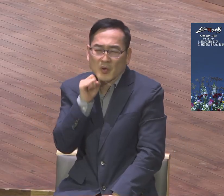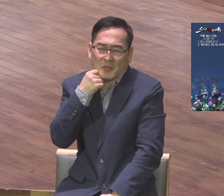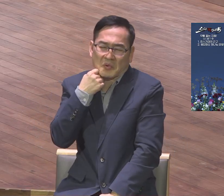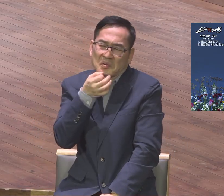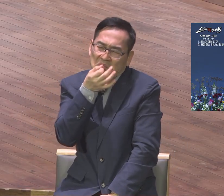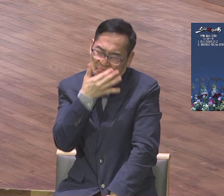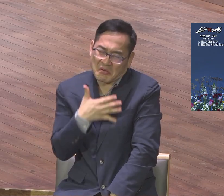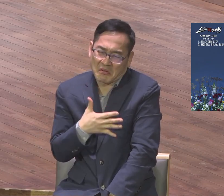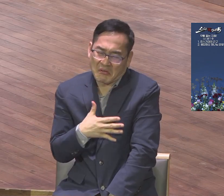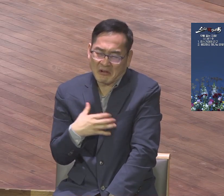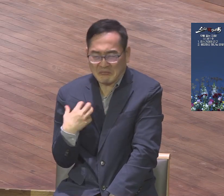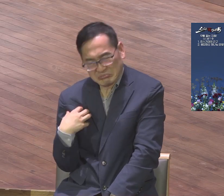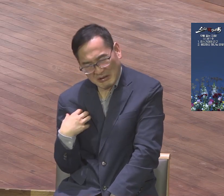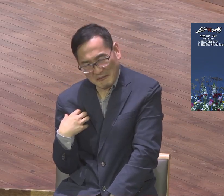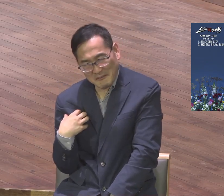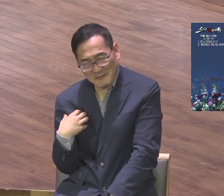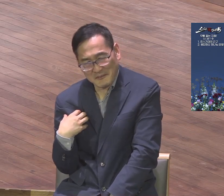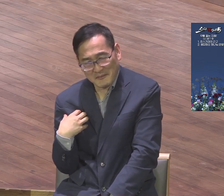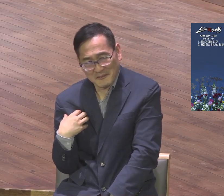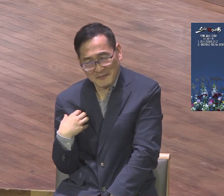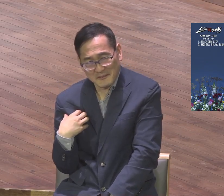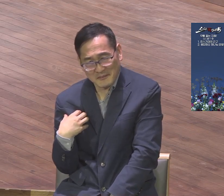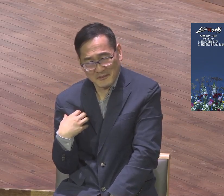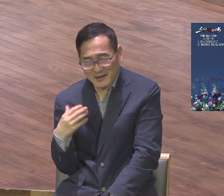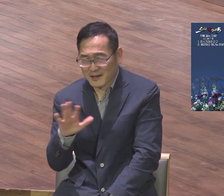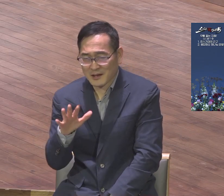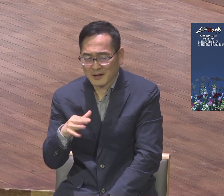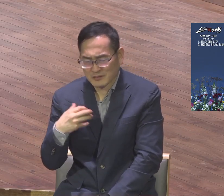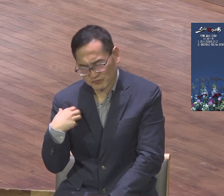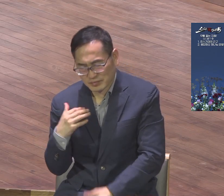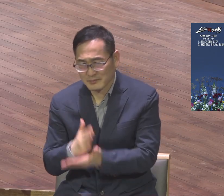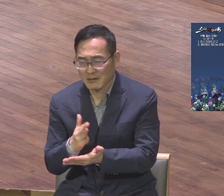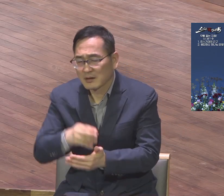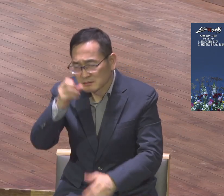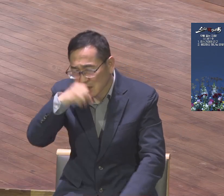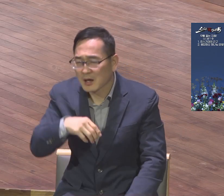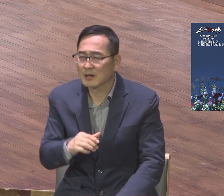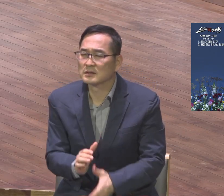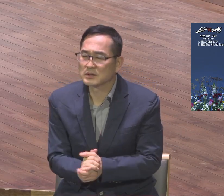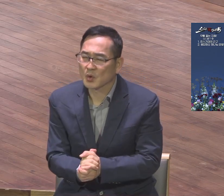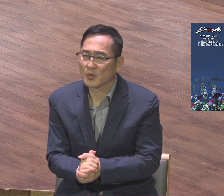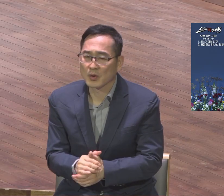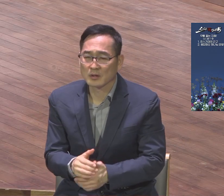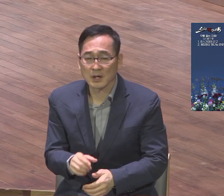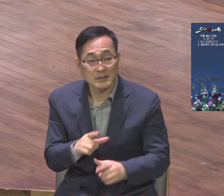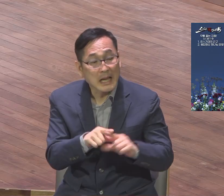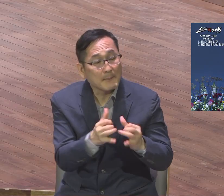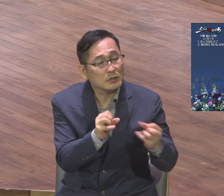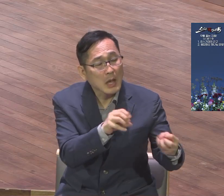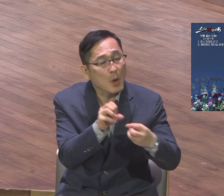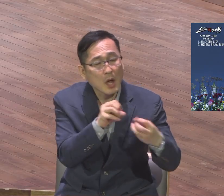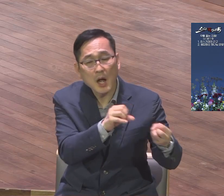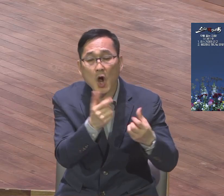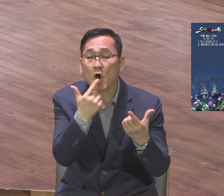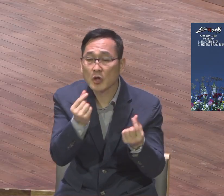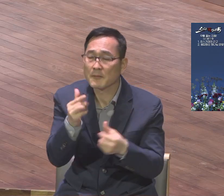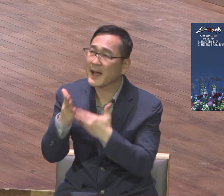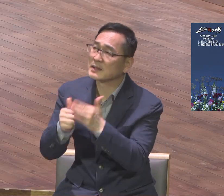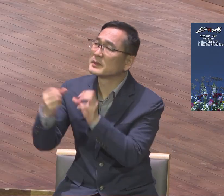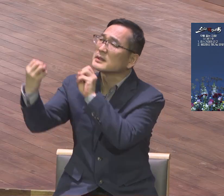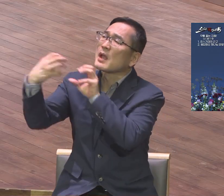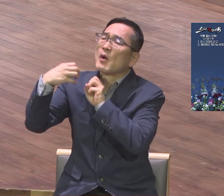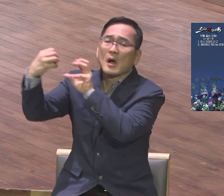기도 부담스러워요. 그냥 하면 돼요. 그냥 상황 그대로 하나님께서 여러분